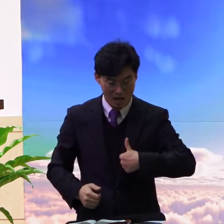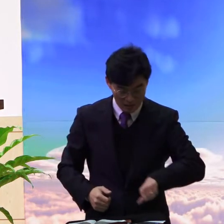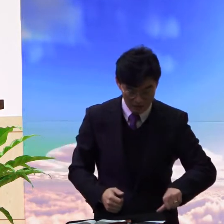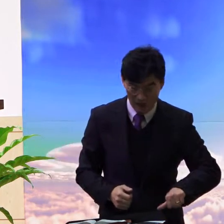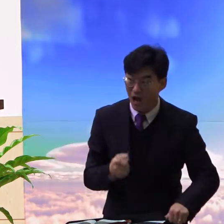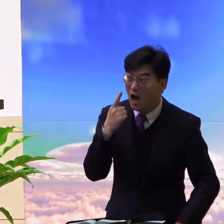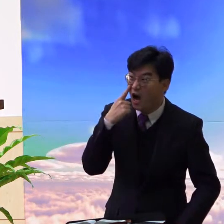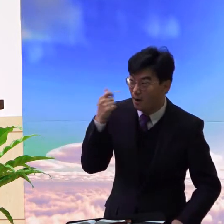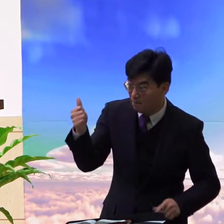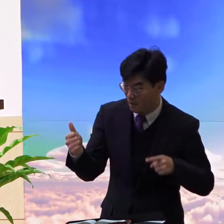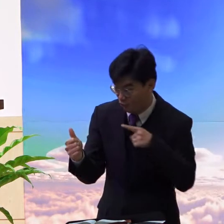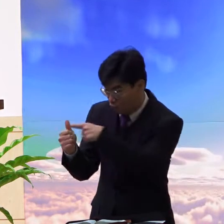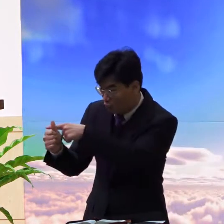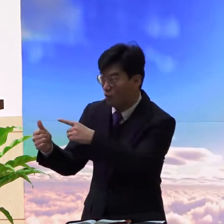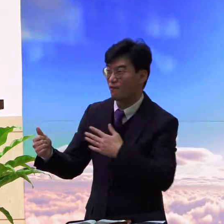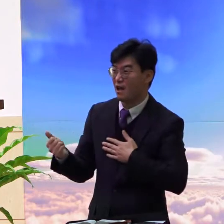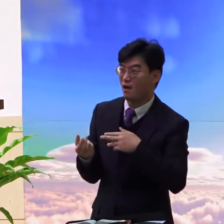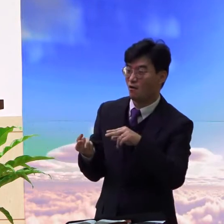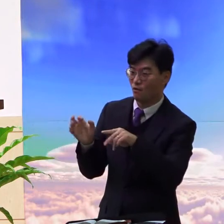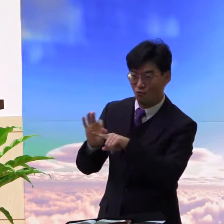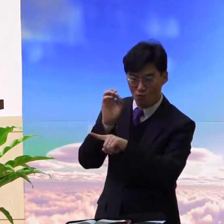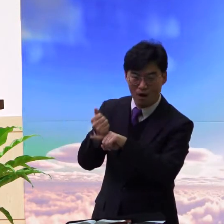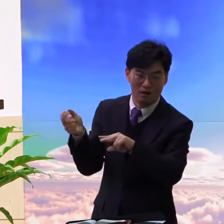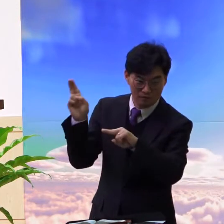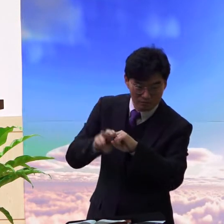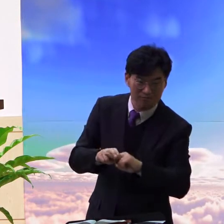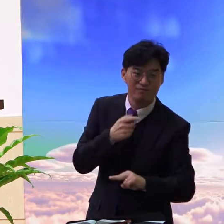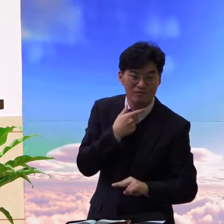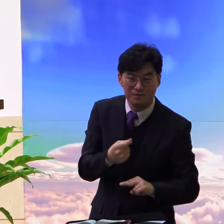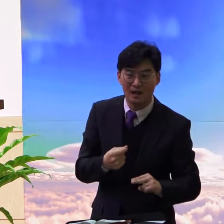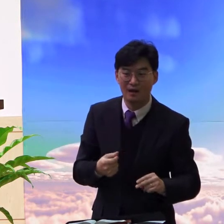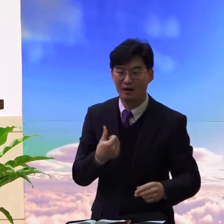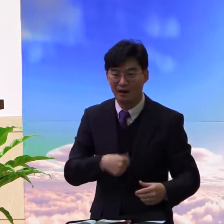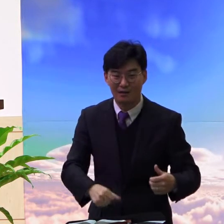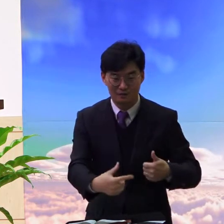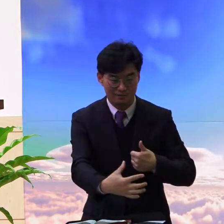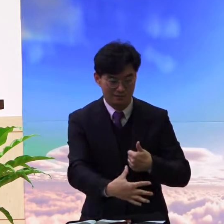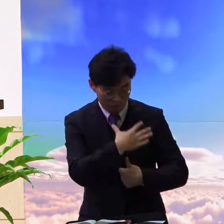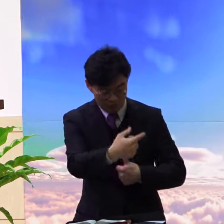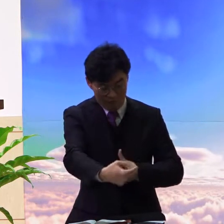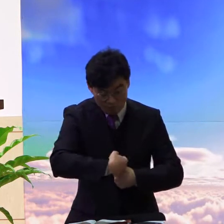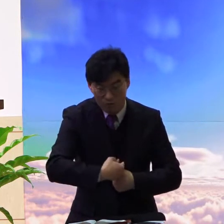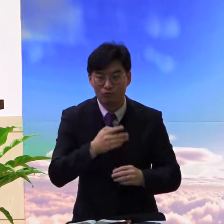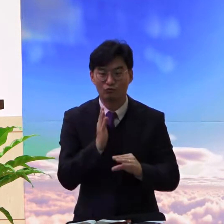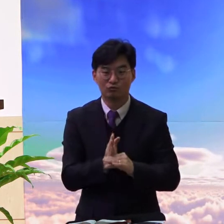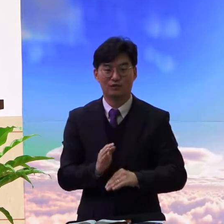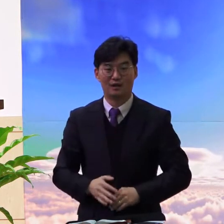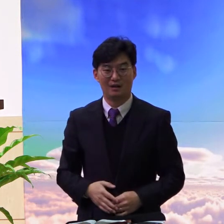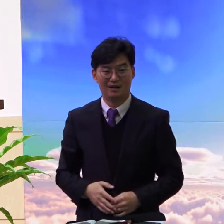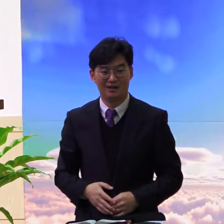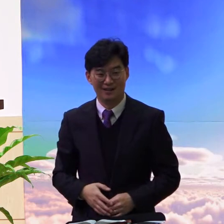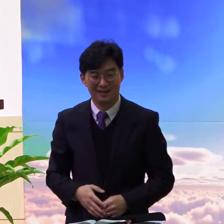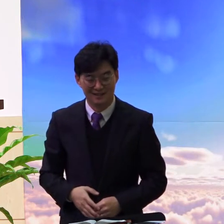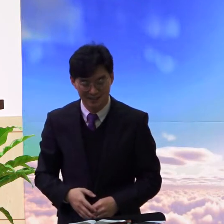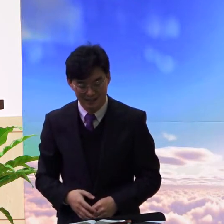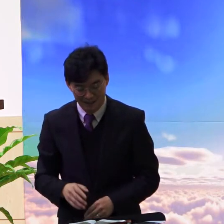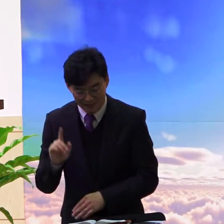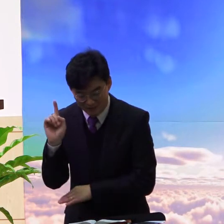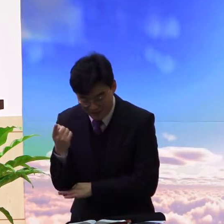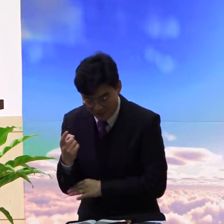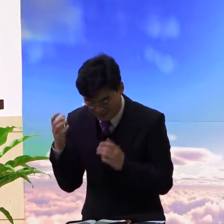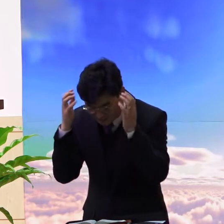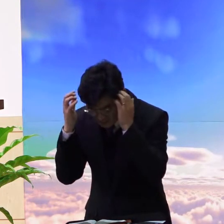하고 쳐들어온 것입니다. 다윗의 심정이 어땠는지 우리 부분이지만 3절과 4절 말씀을 한번